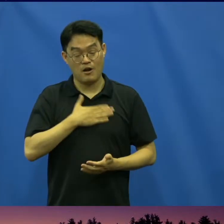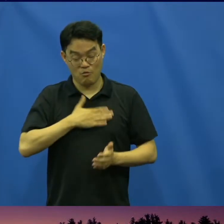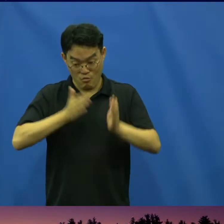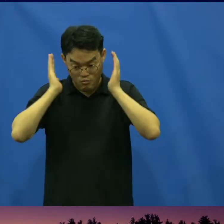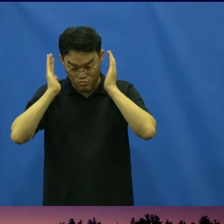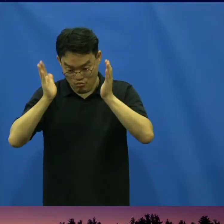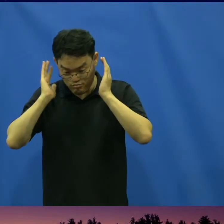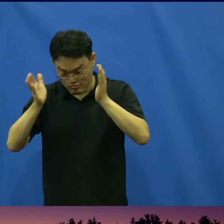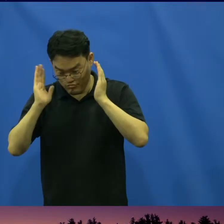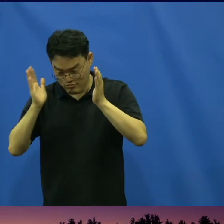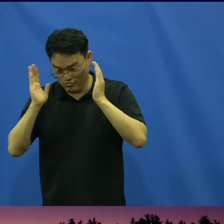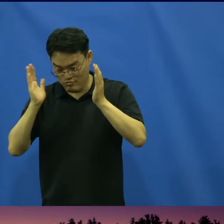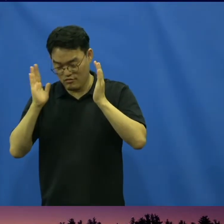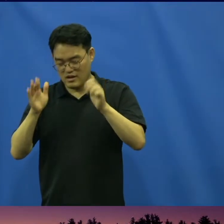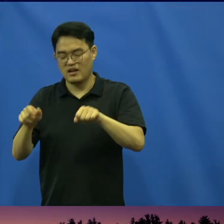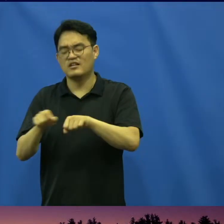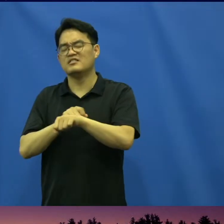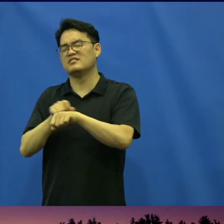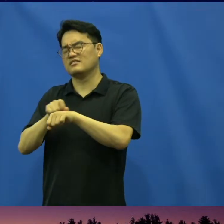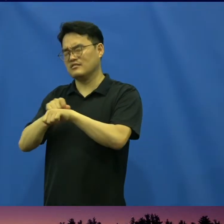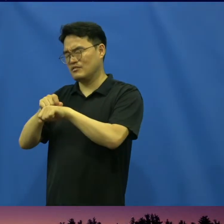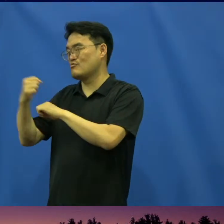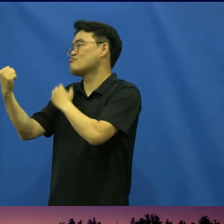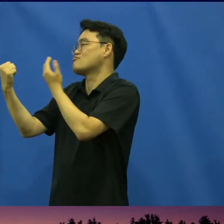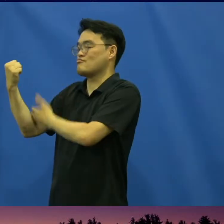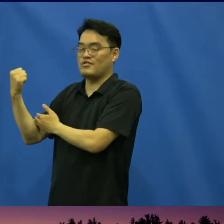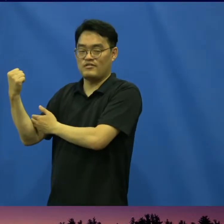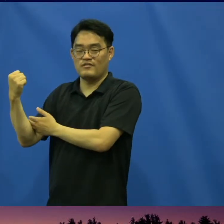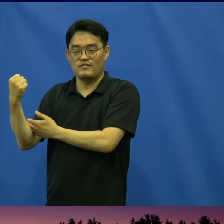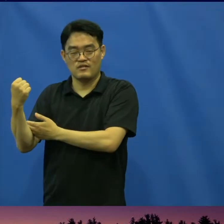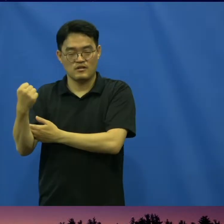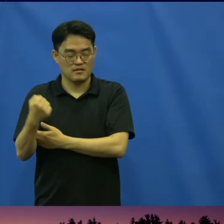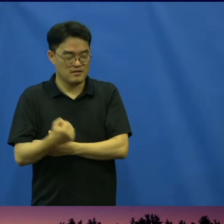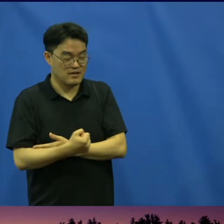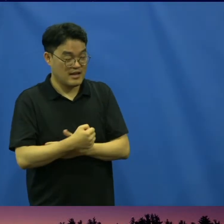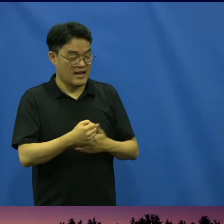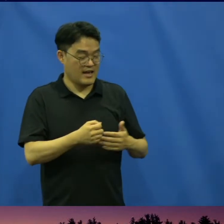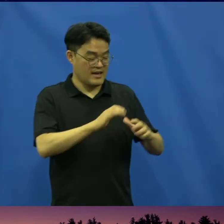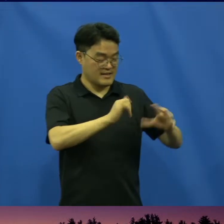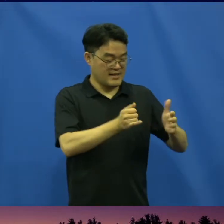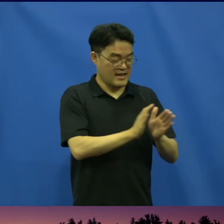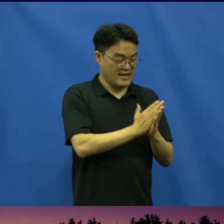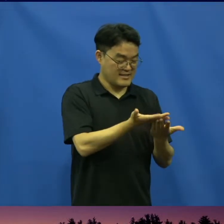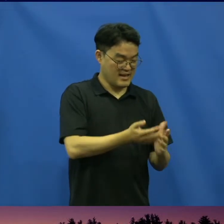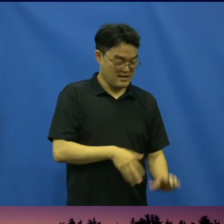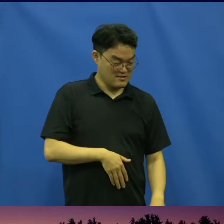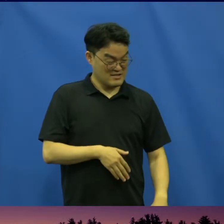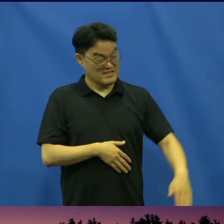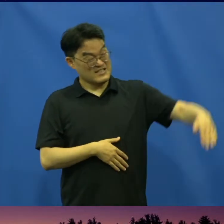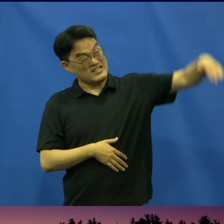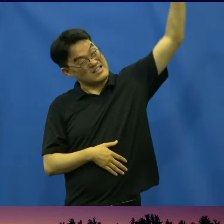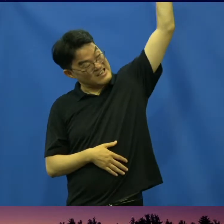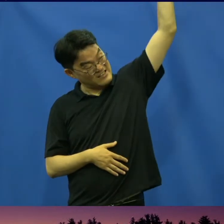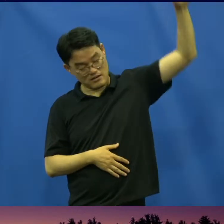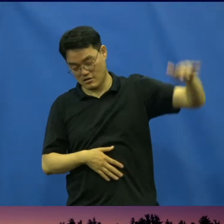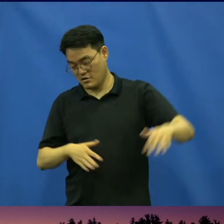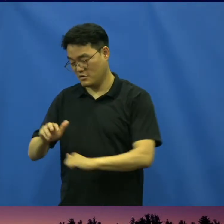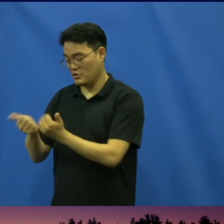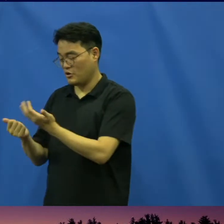여러분? 세상의 모든 책들을 다 모아놔도 이 성경 한 권에 비교가 안 돼요, 여러분.